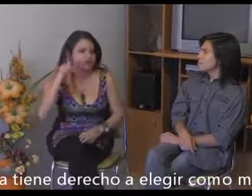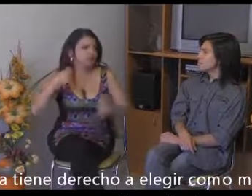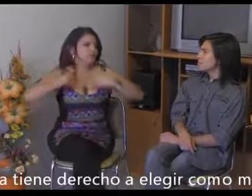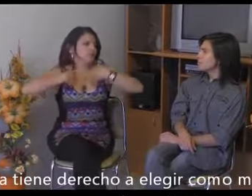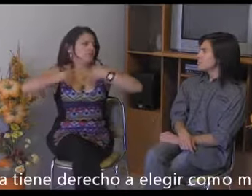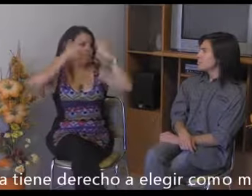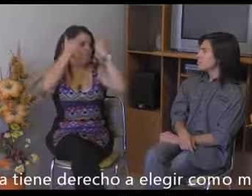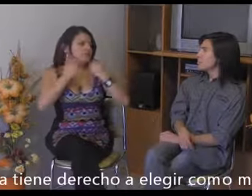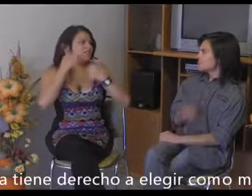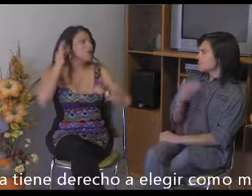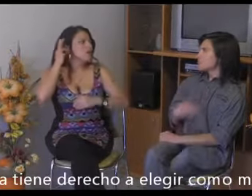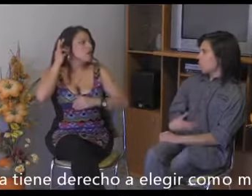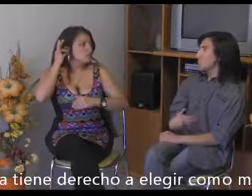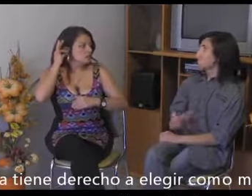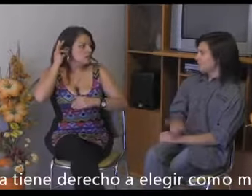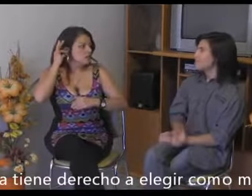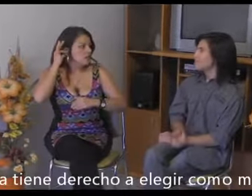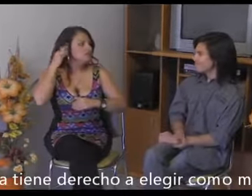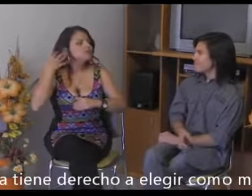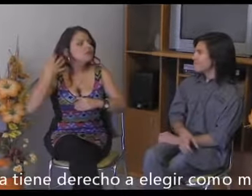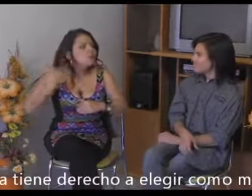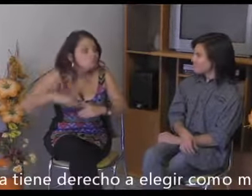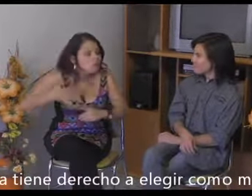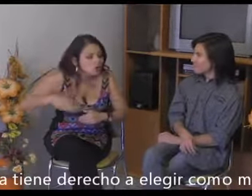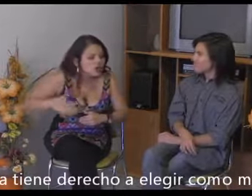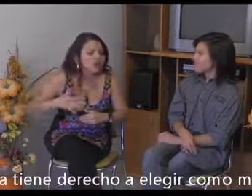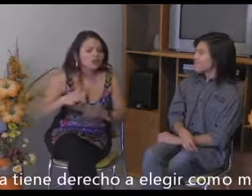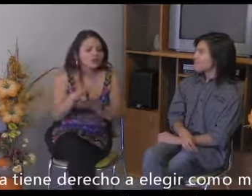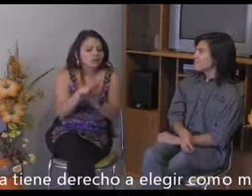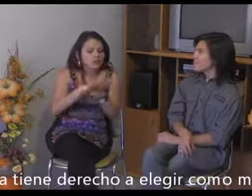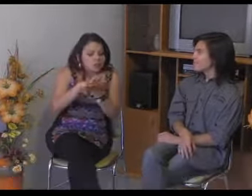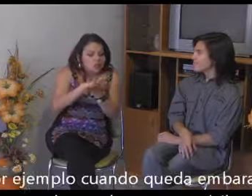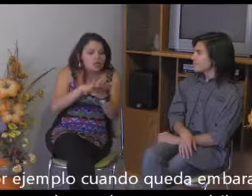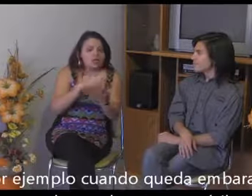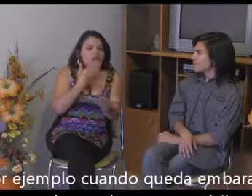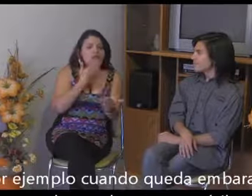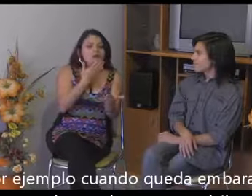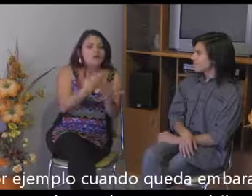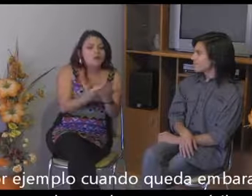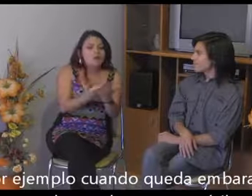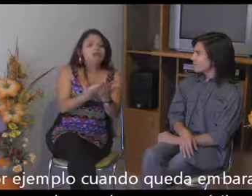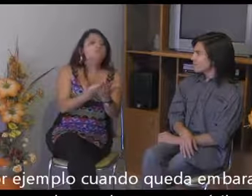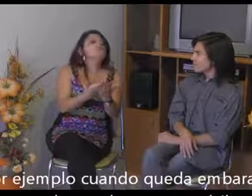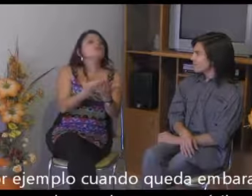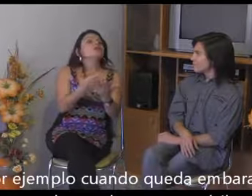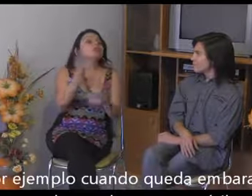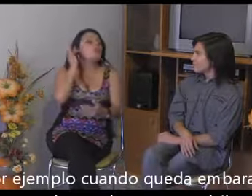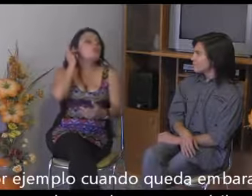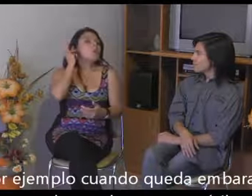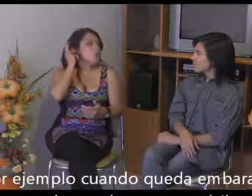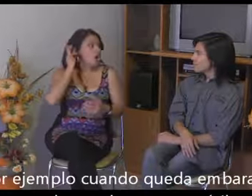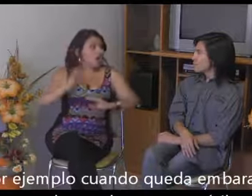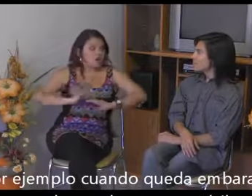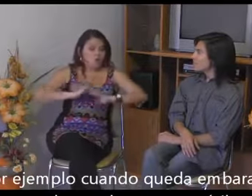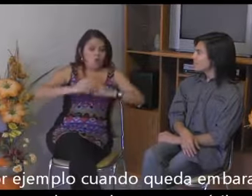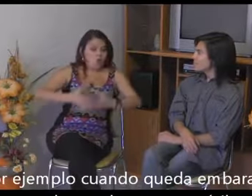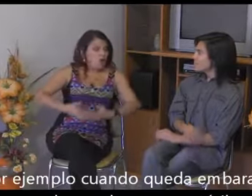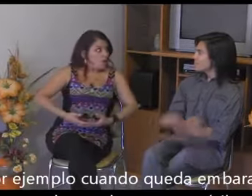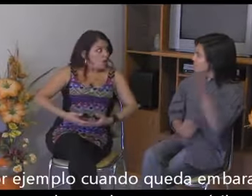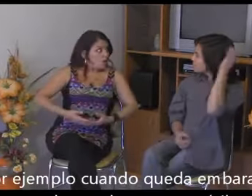Ella tiene el derecho a elegir como mujer, es muy importante. Por ejemplo, cuando una